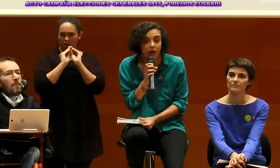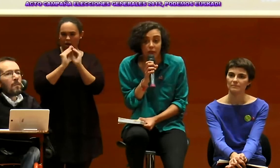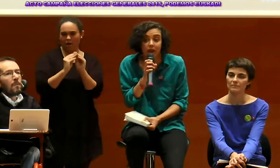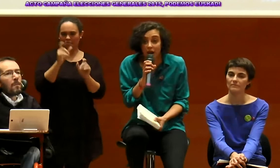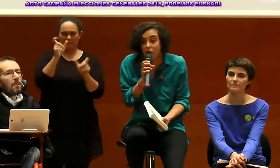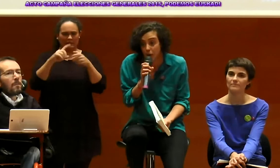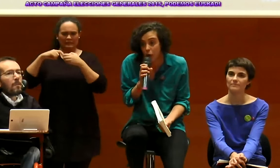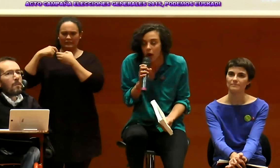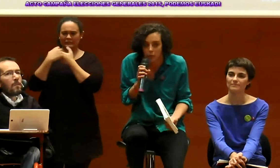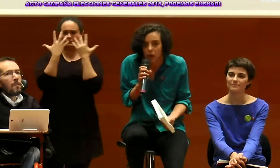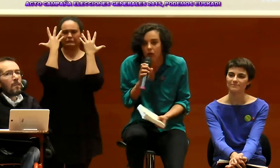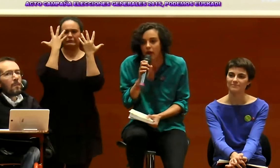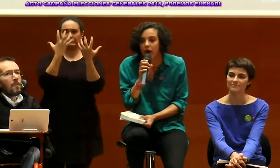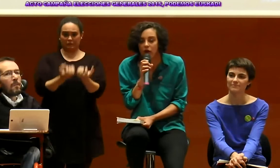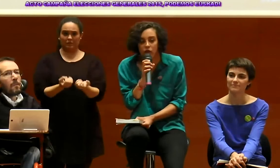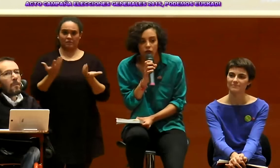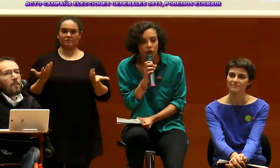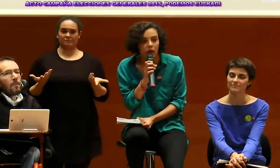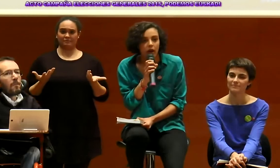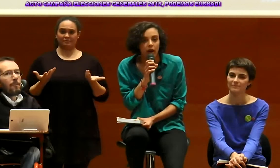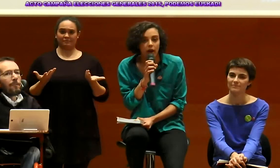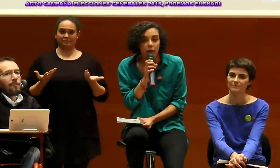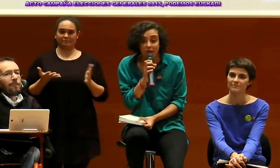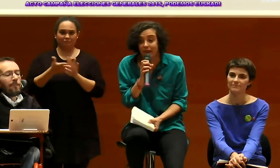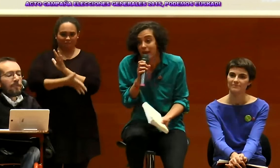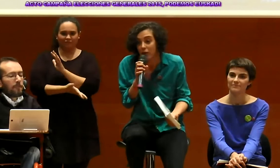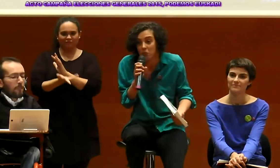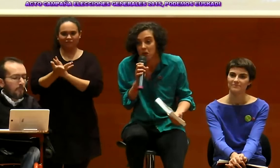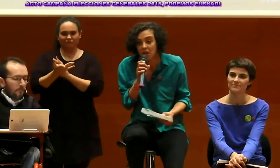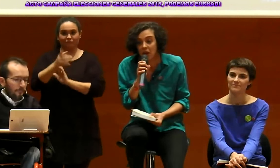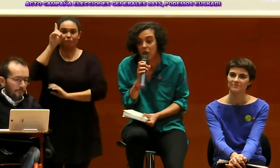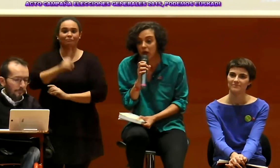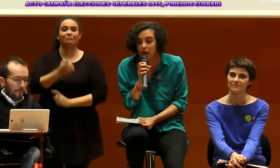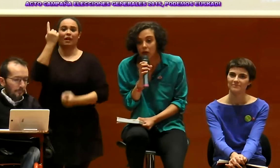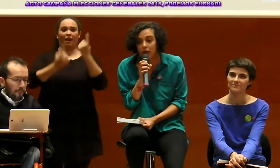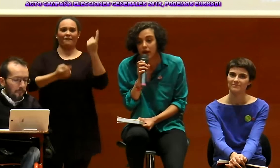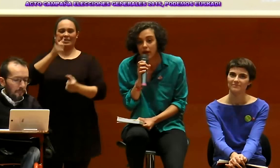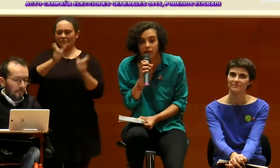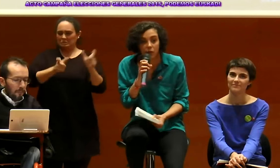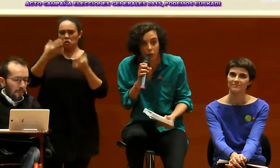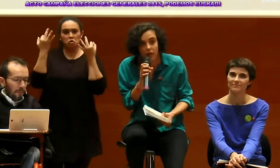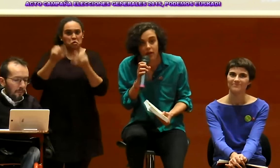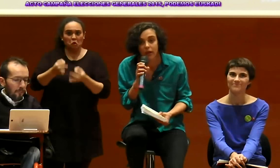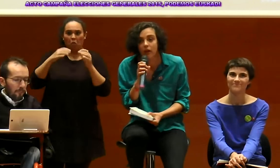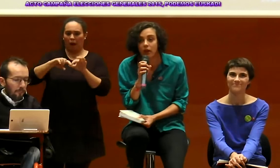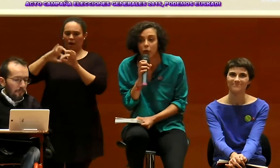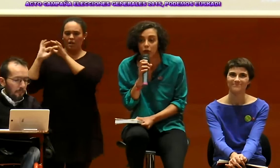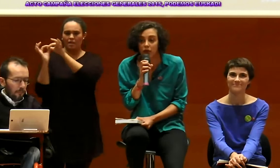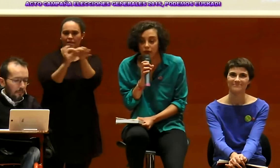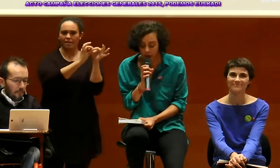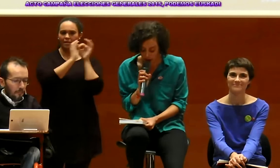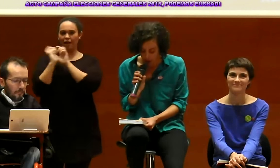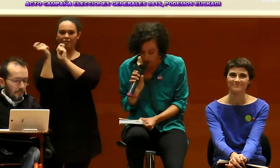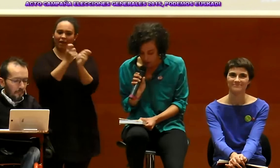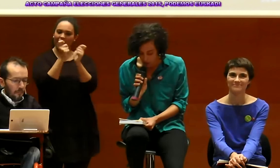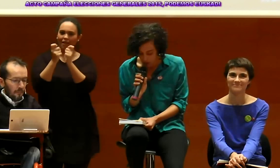elaborazioan. Ez bakarrik espertuak, egon dira, asko, baizik eta jende arrunta beraien zirkuloetan eta